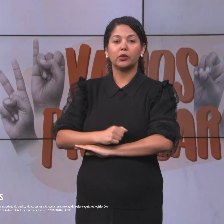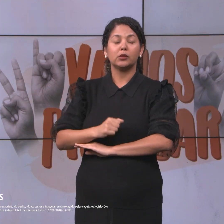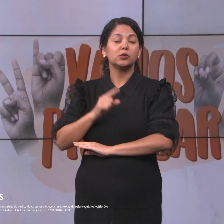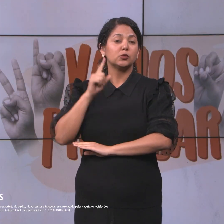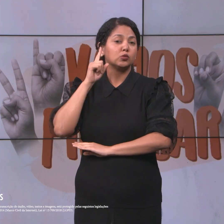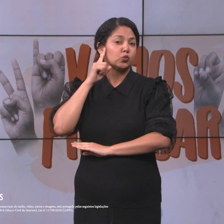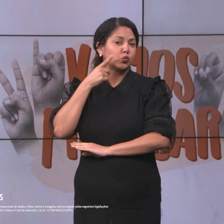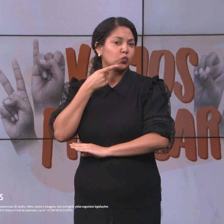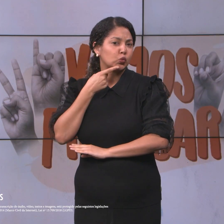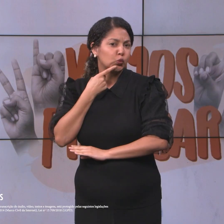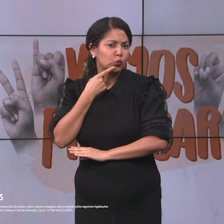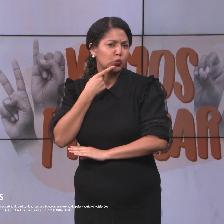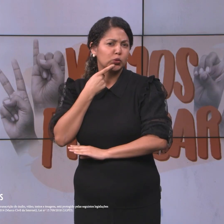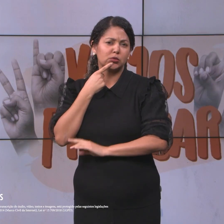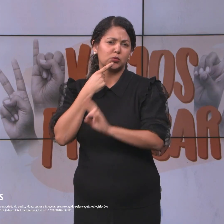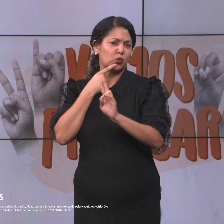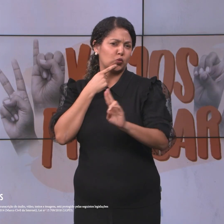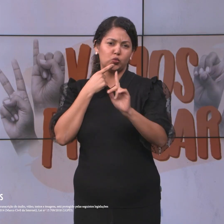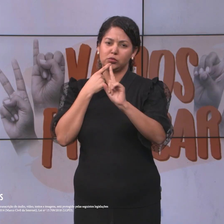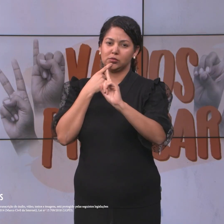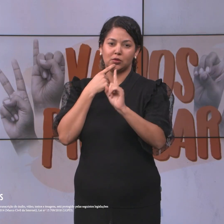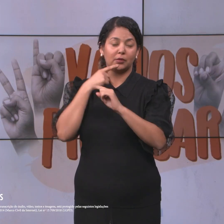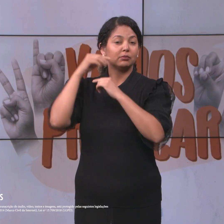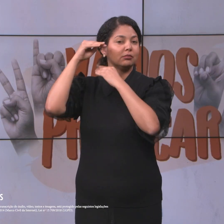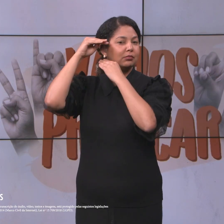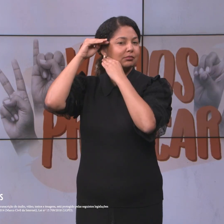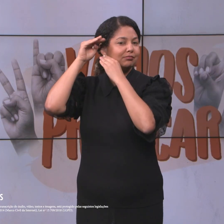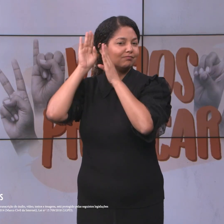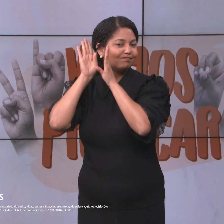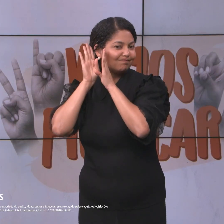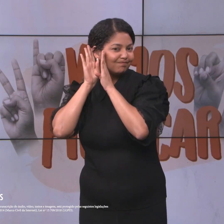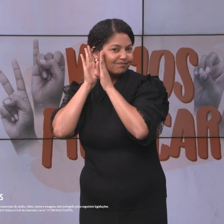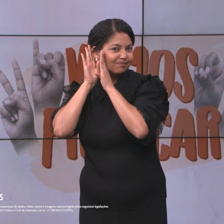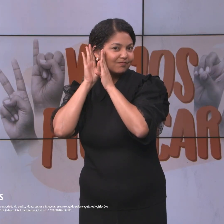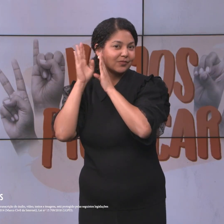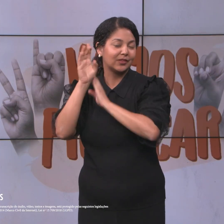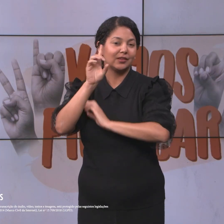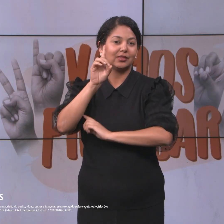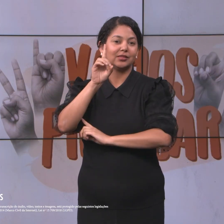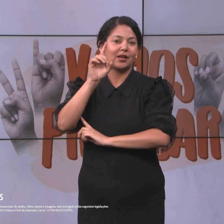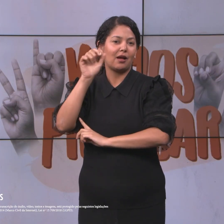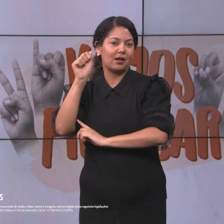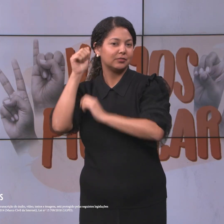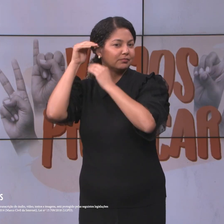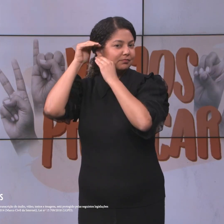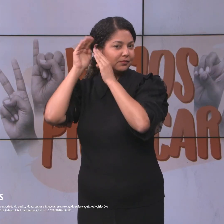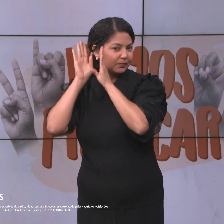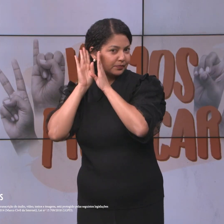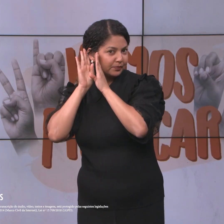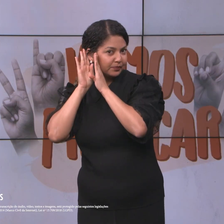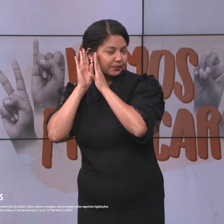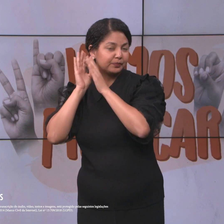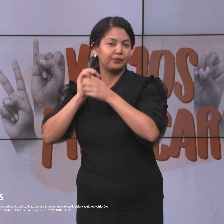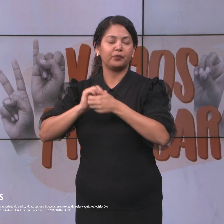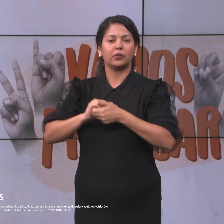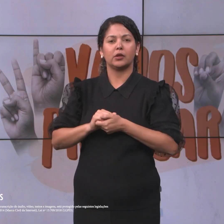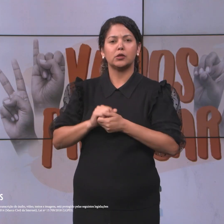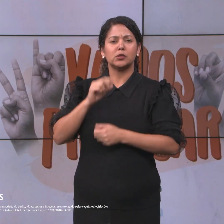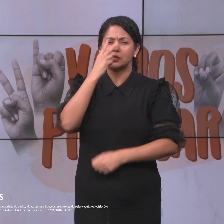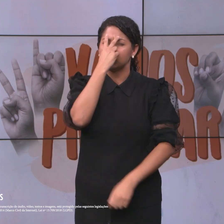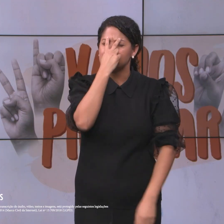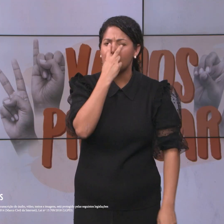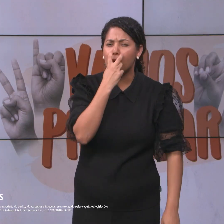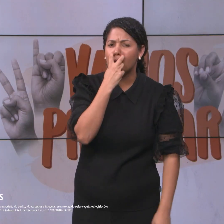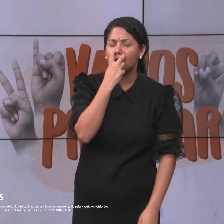Por exemplo, o surdo não vai usar deficiente. Ele vai utilizar a questão ali